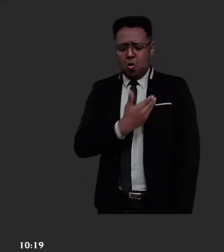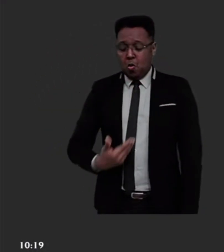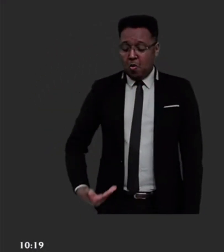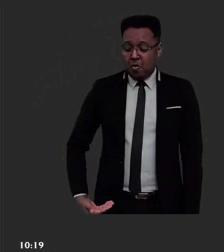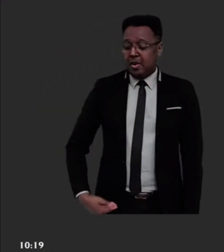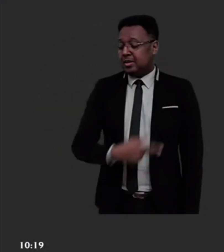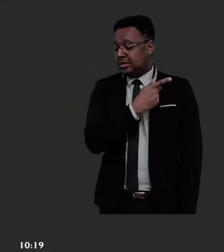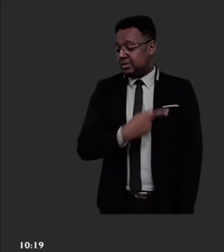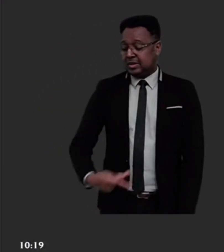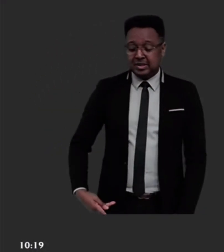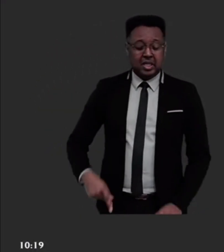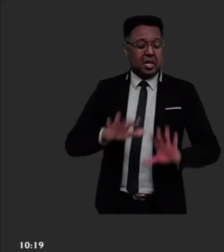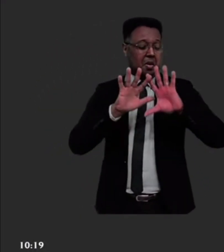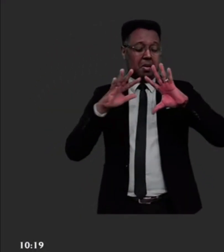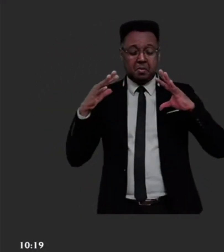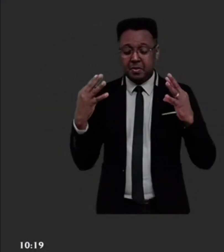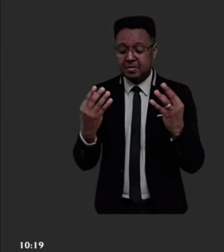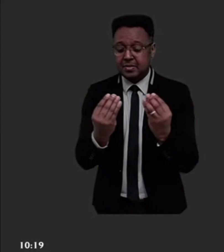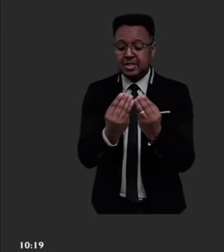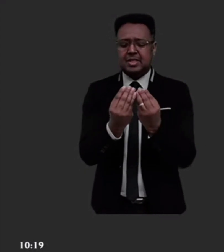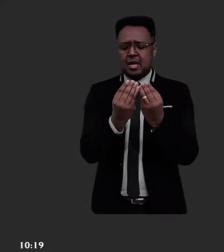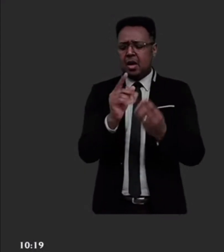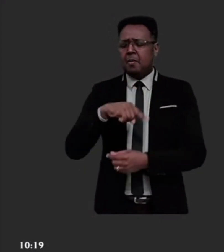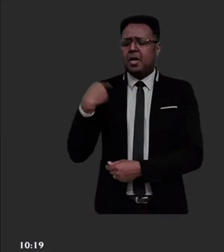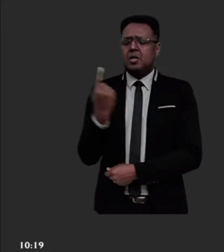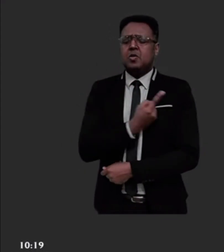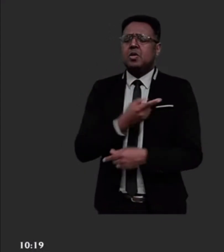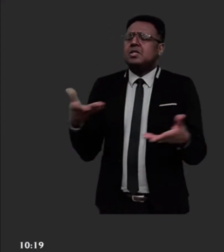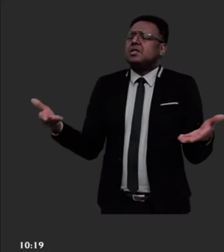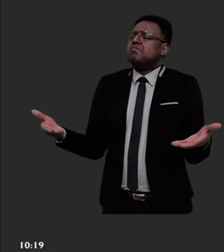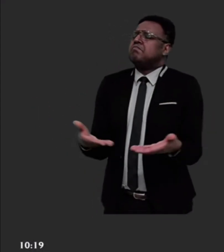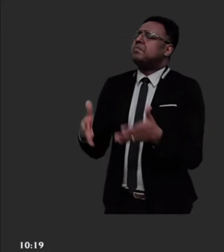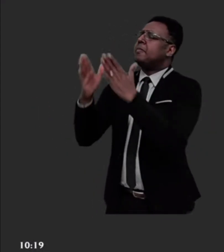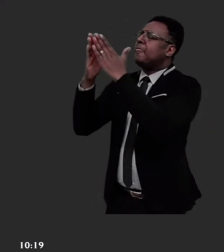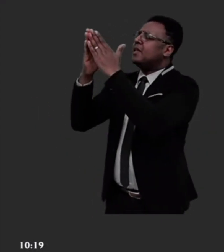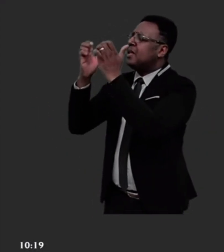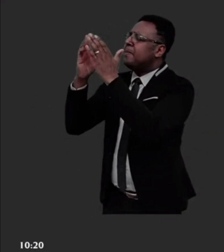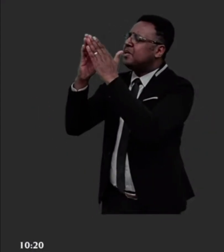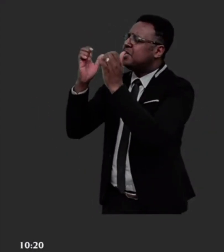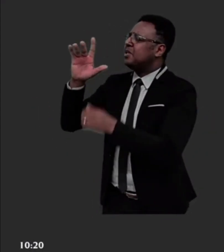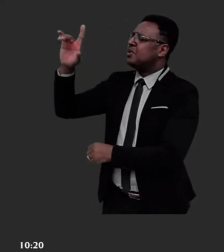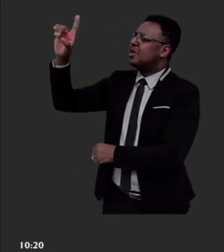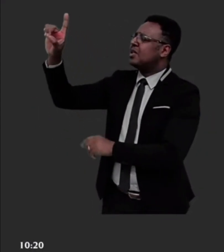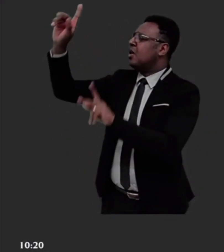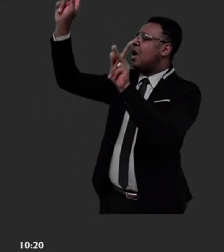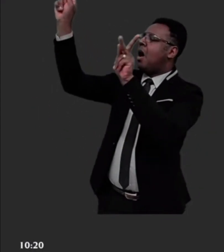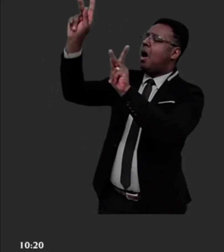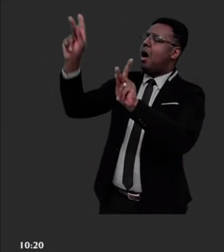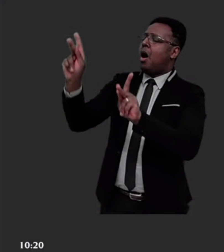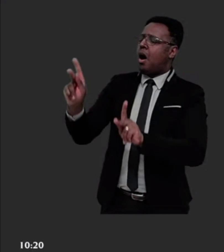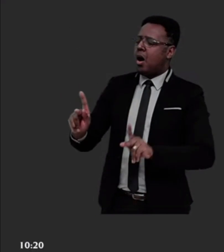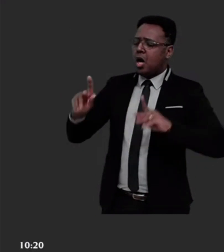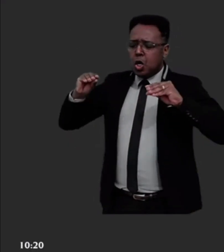das famílias, mas nós estamos aqui para te rogar que haja paz em todos os cantos da